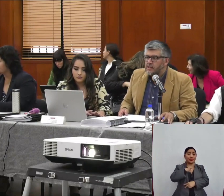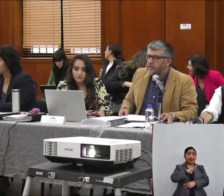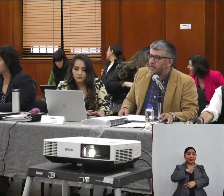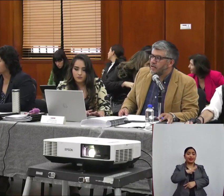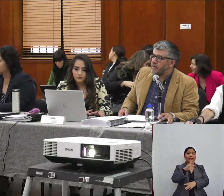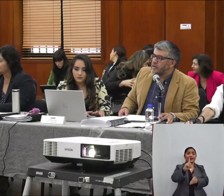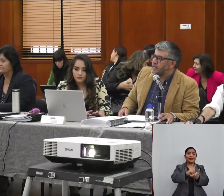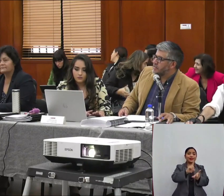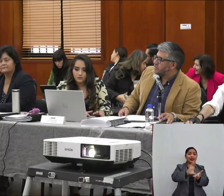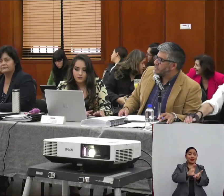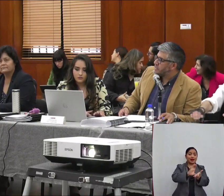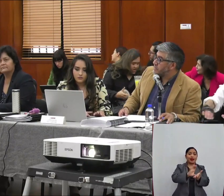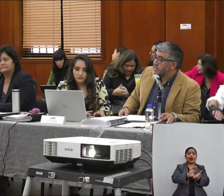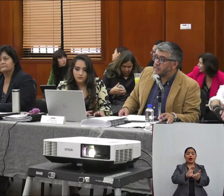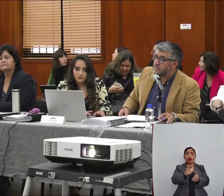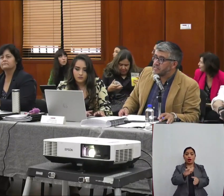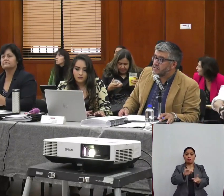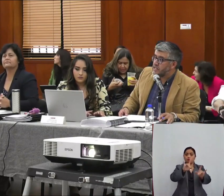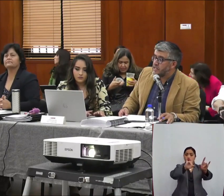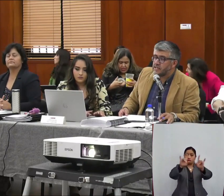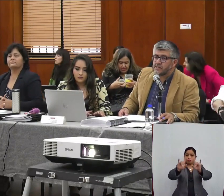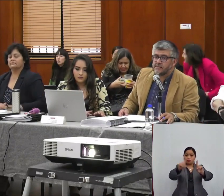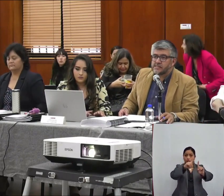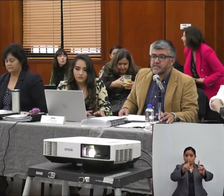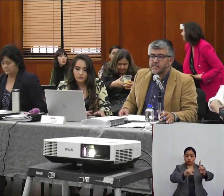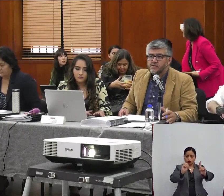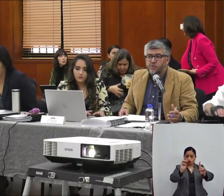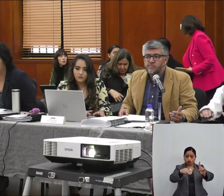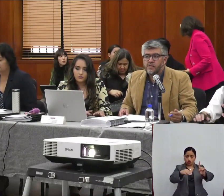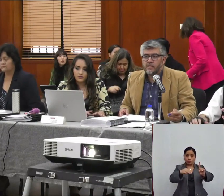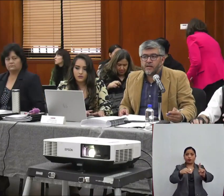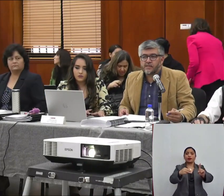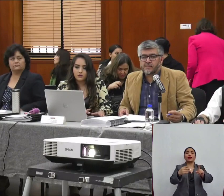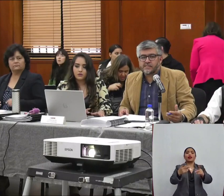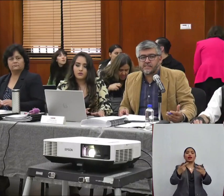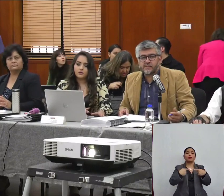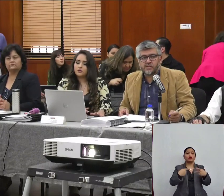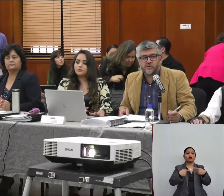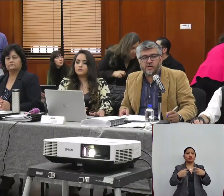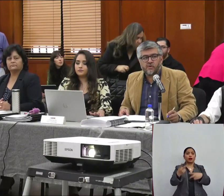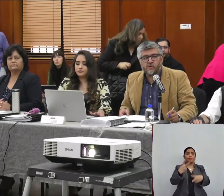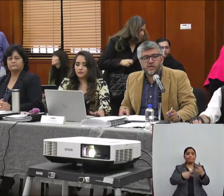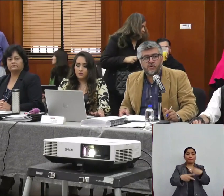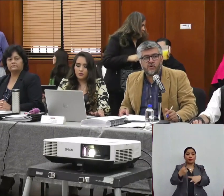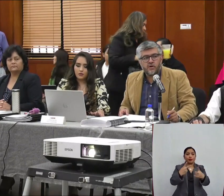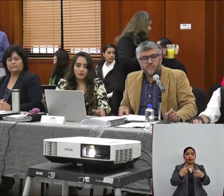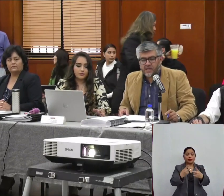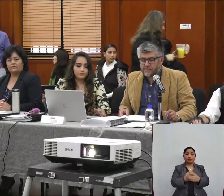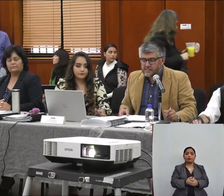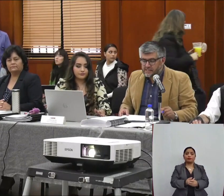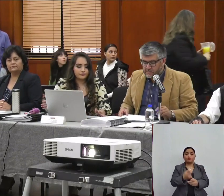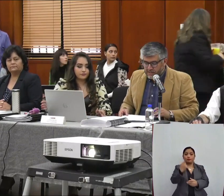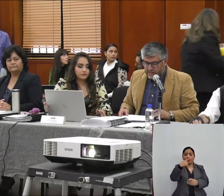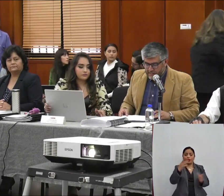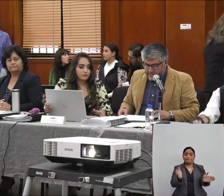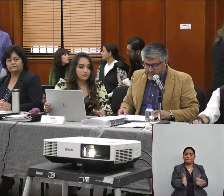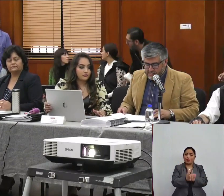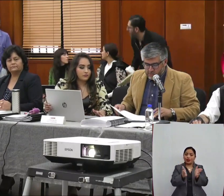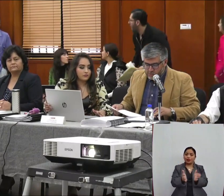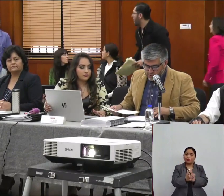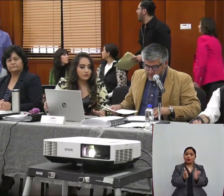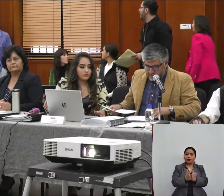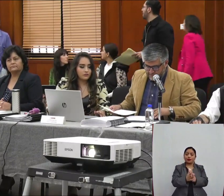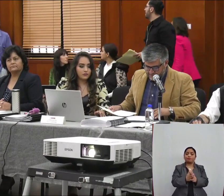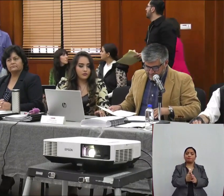suman a través de manera presencial y a través de Zoom, a través de este medio tecnológico, para participar en